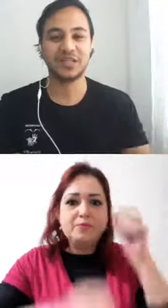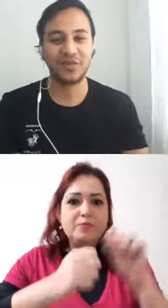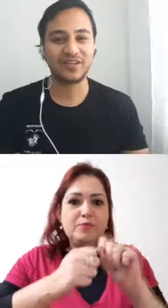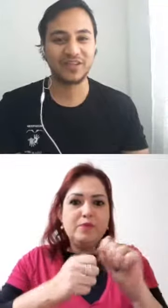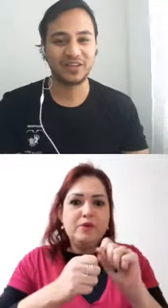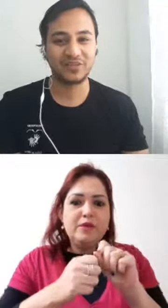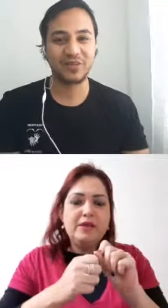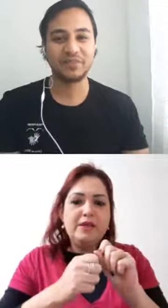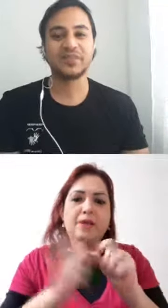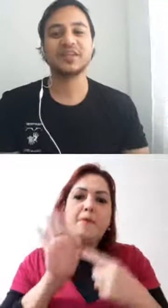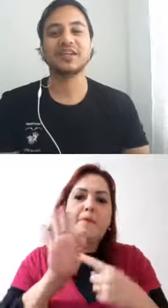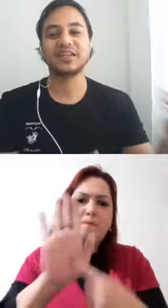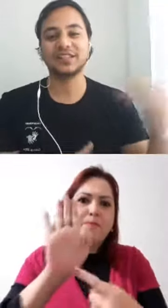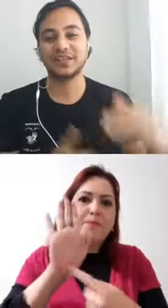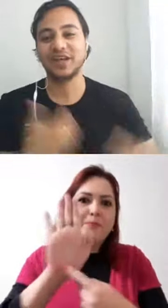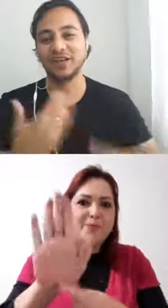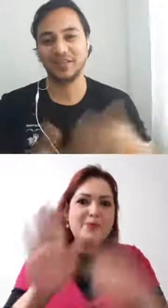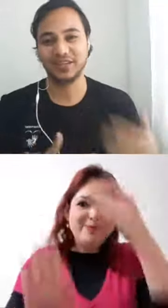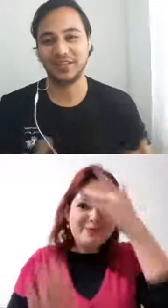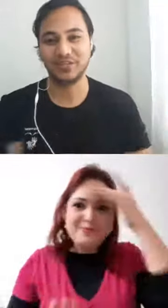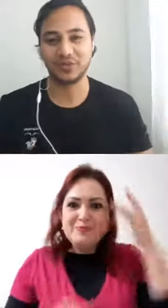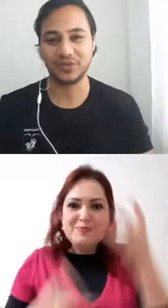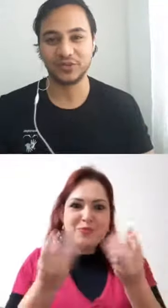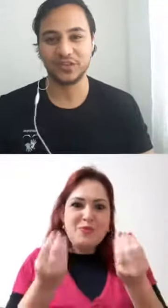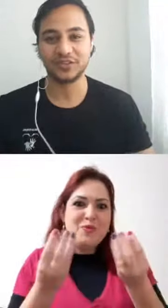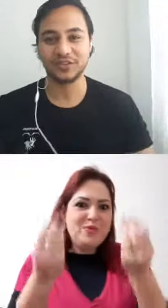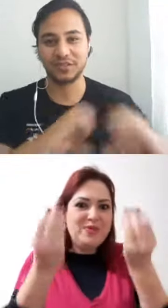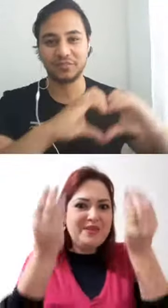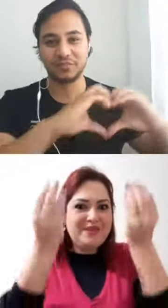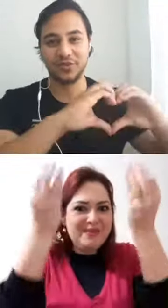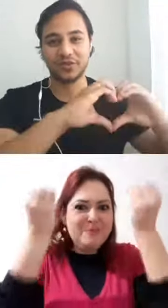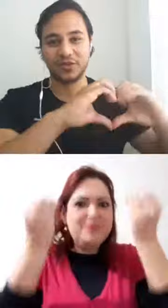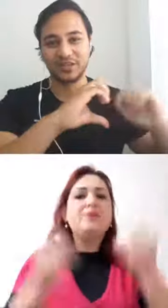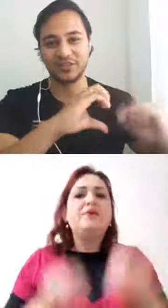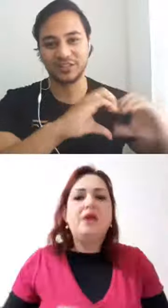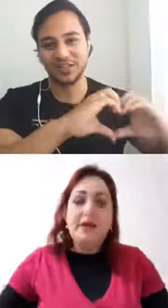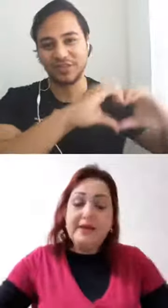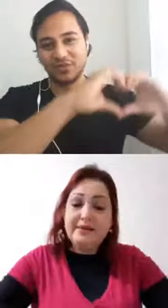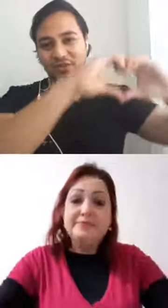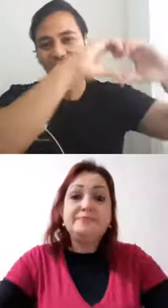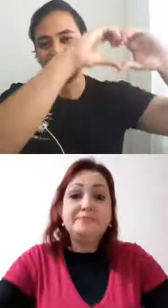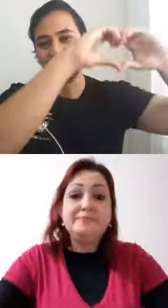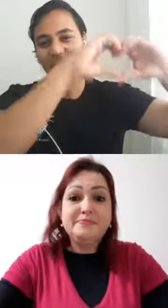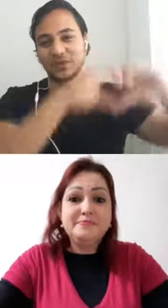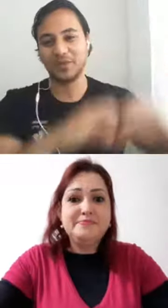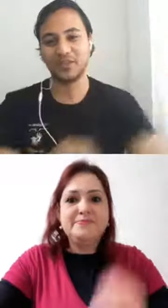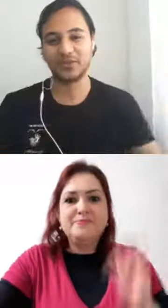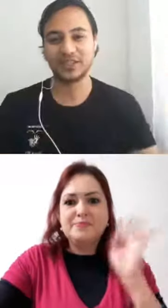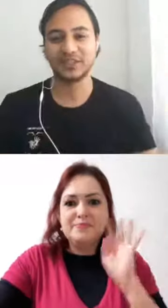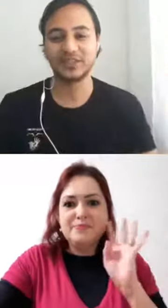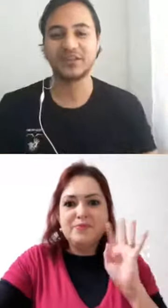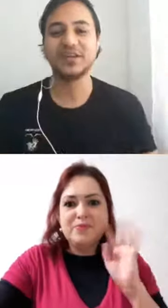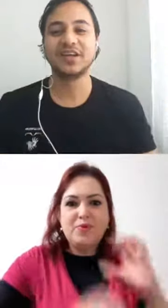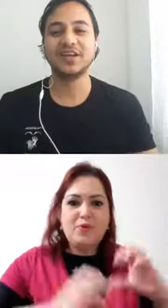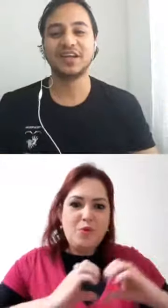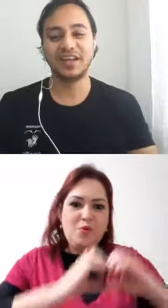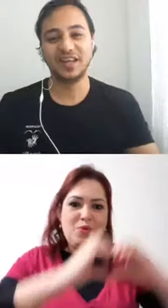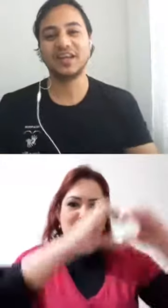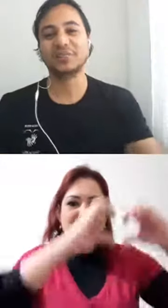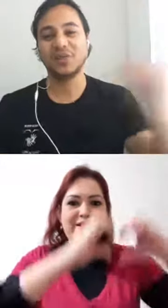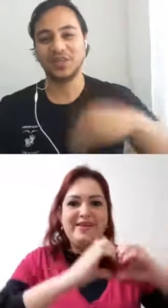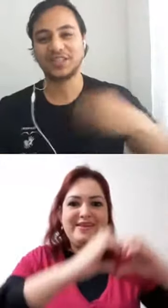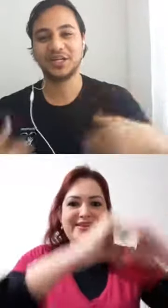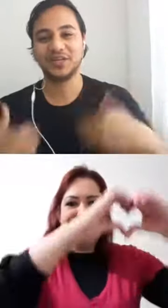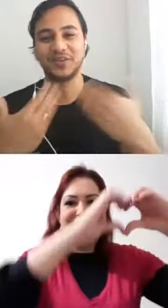gente não é inscrito, que está sendo relevante nesse conteúdo. Então, você aperta no coraçãozinho, ele vai subindo. Quanto mais coração,